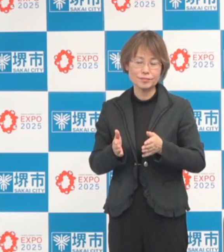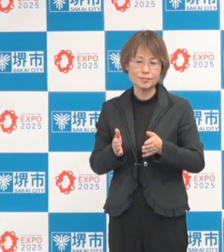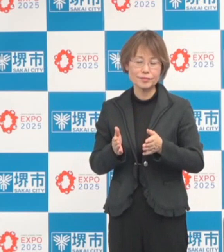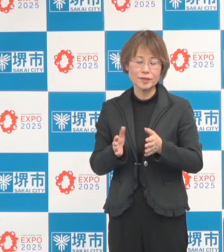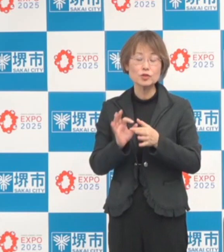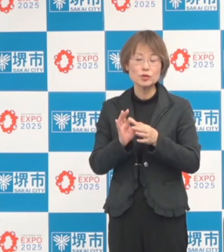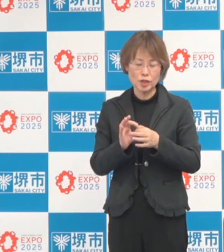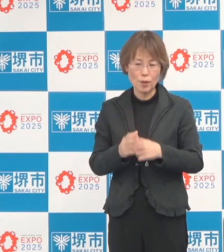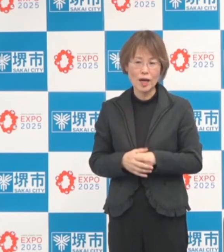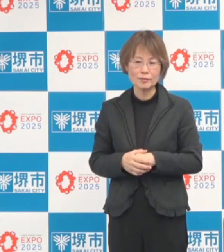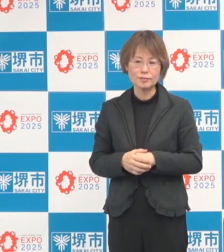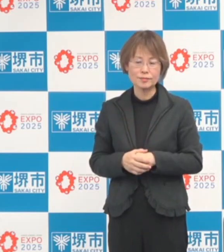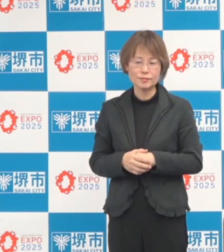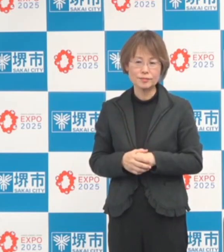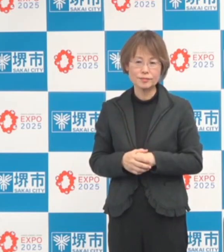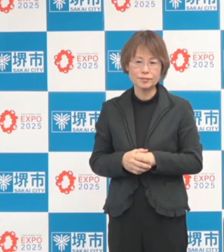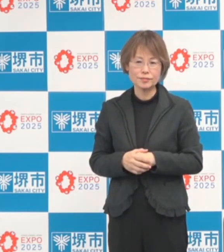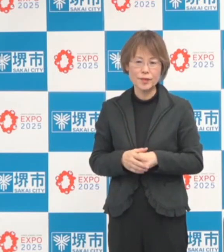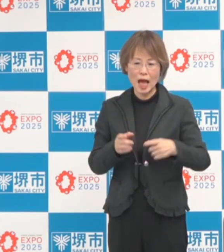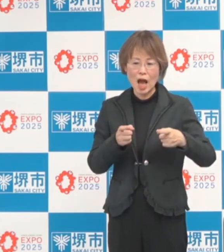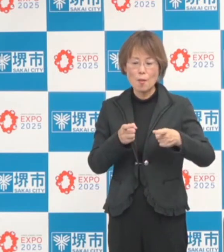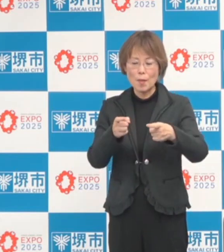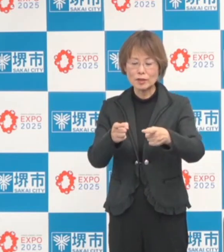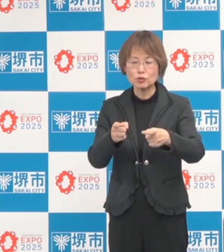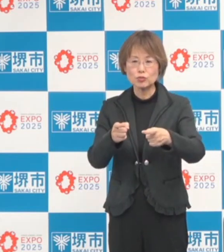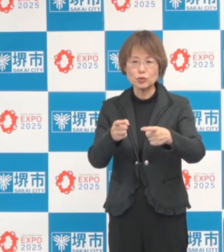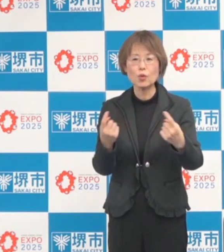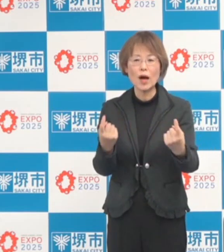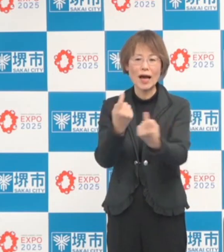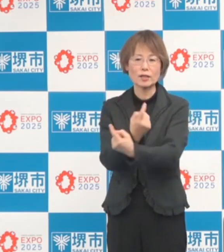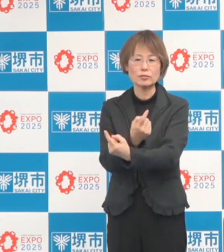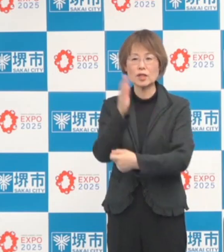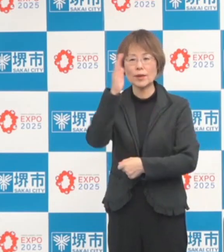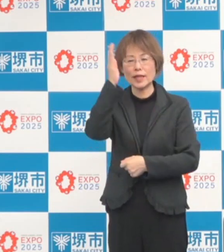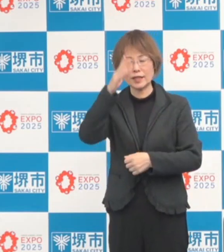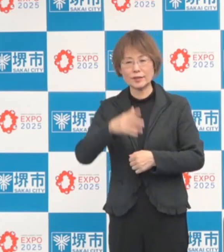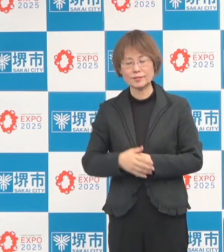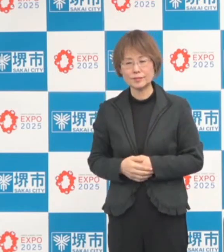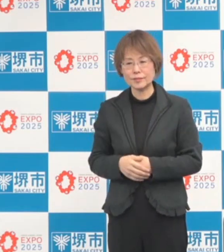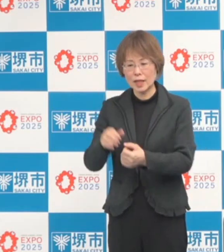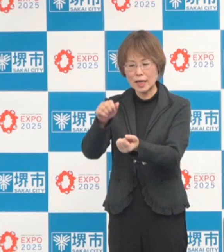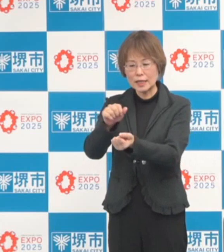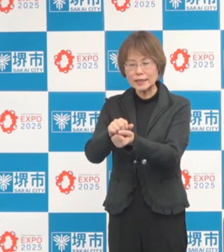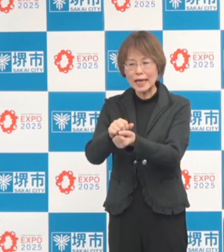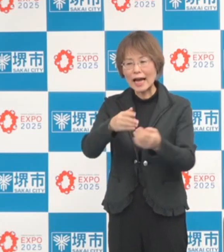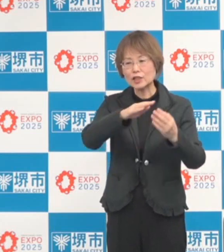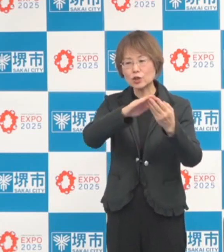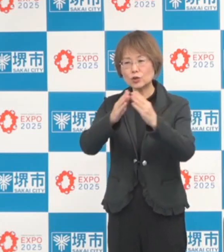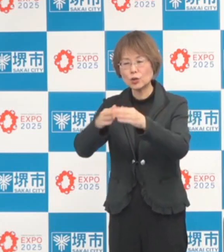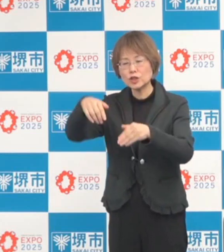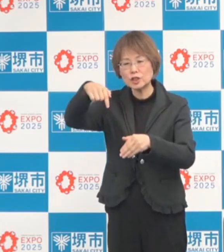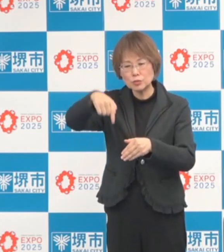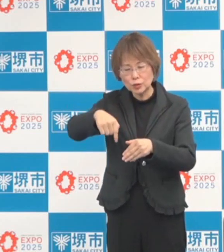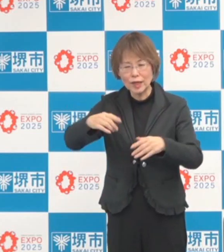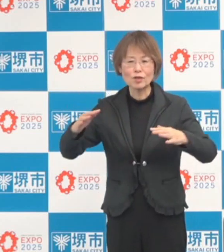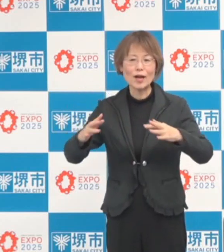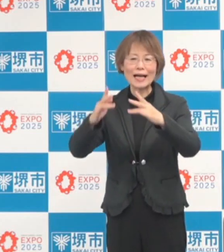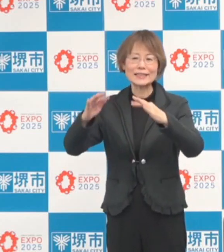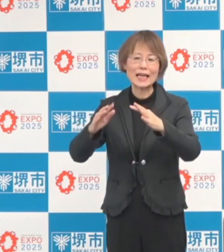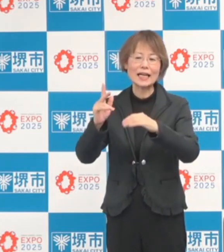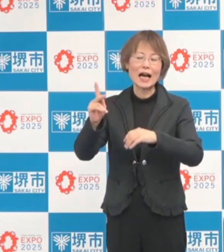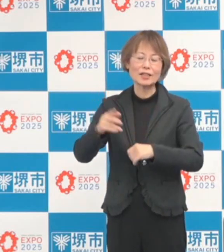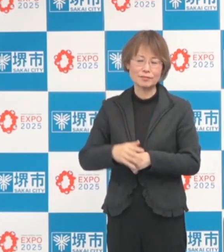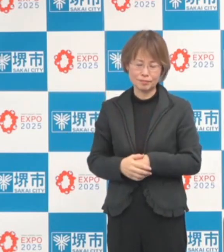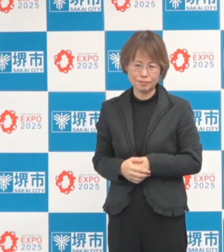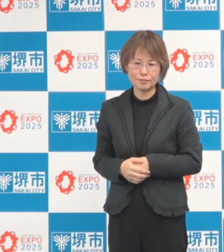ルバスの置き換えということではないんですよね。この堺の都心部の活性化、都市ブ